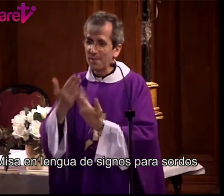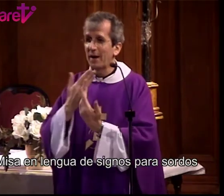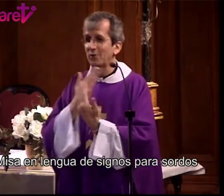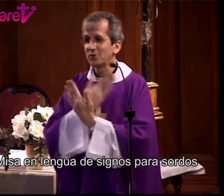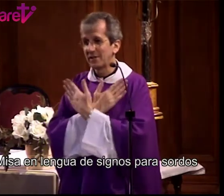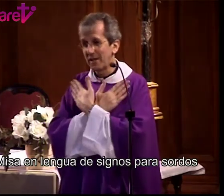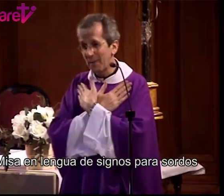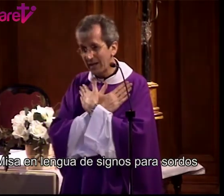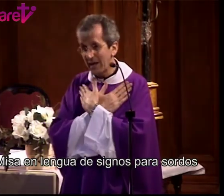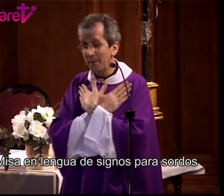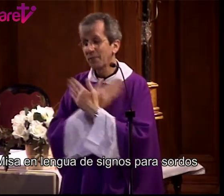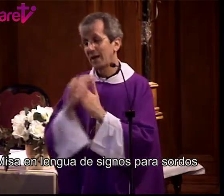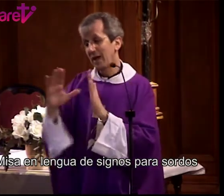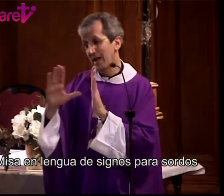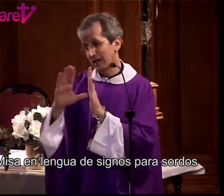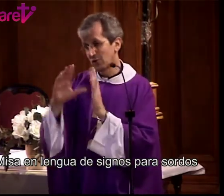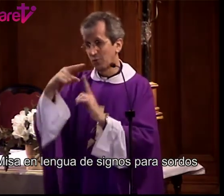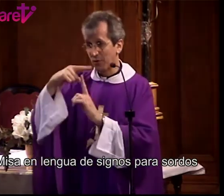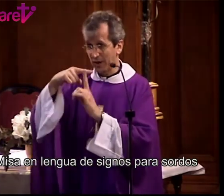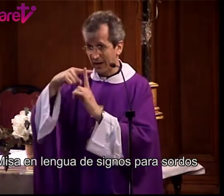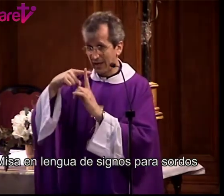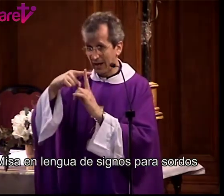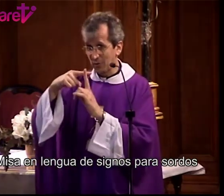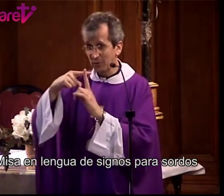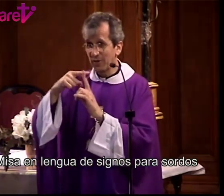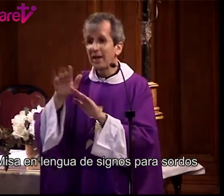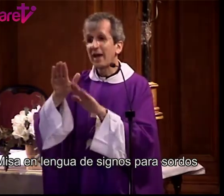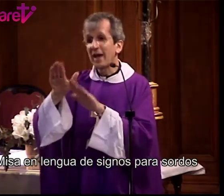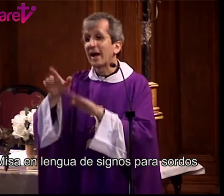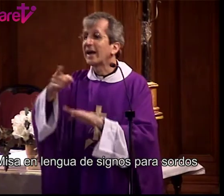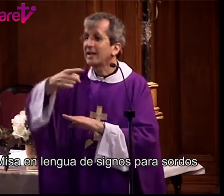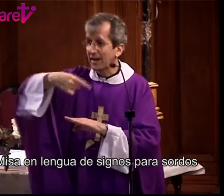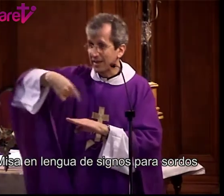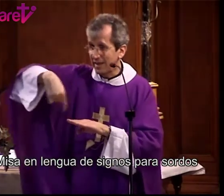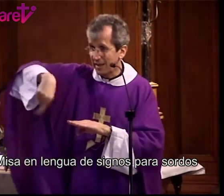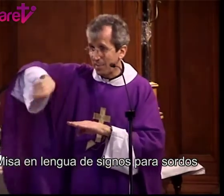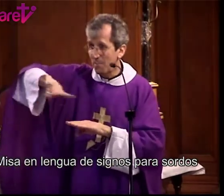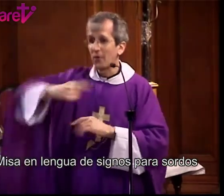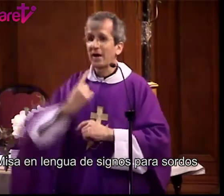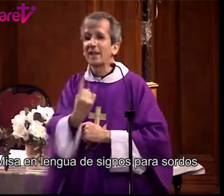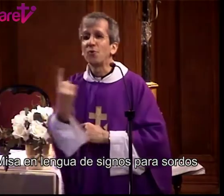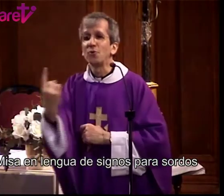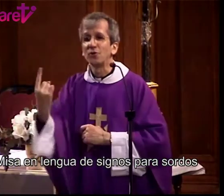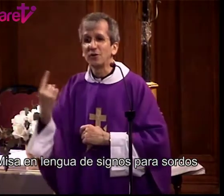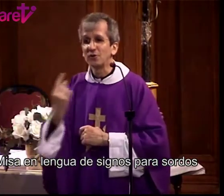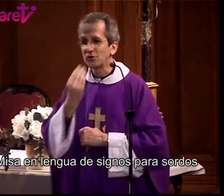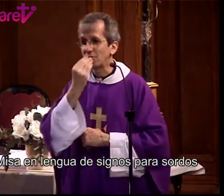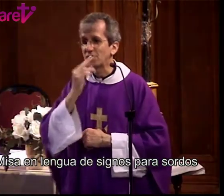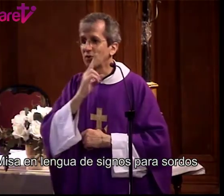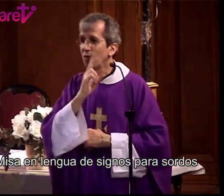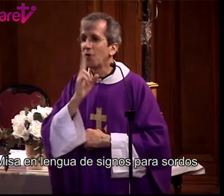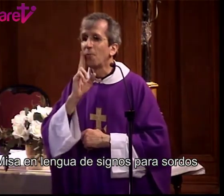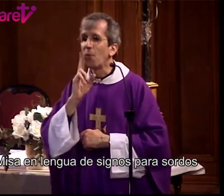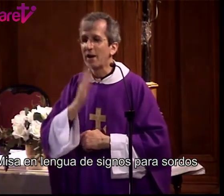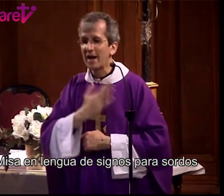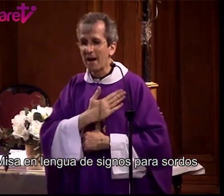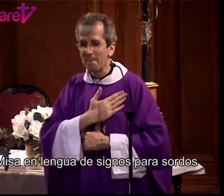manos de María, ella que estuvo cerca de la cruz, ella que intercede por cada uno de nosotros como buena